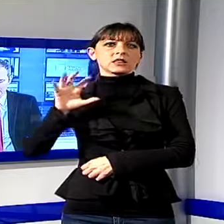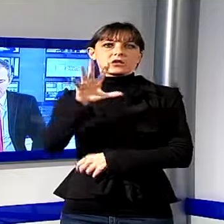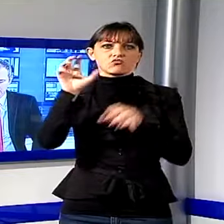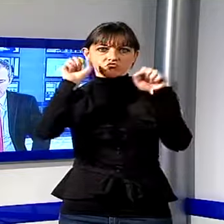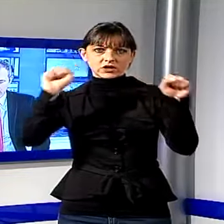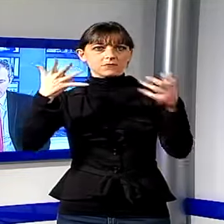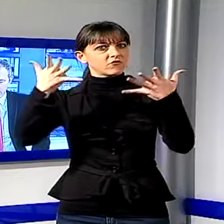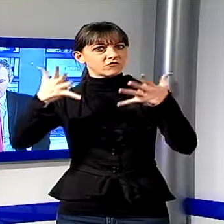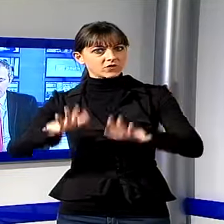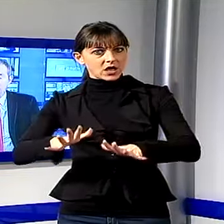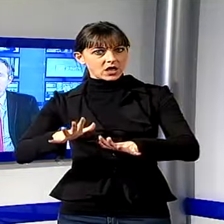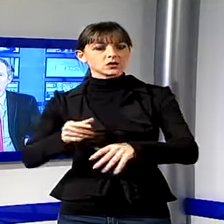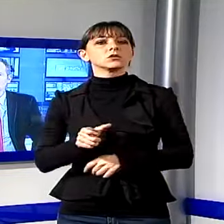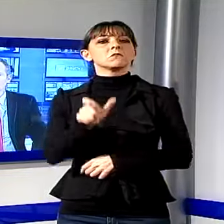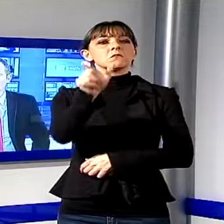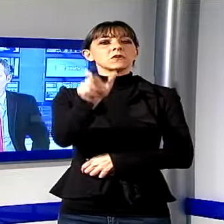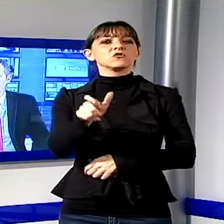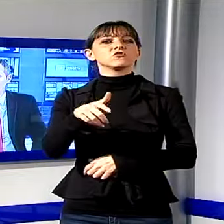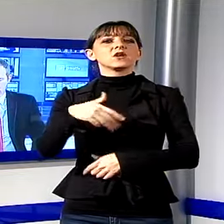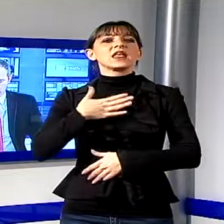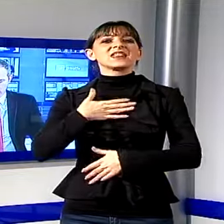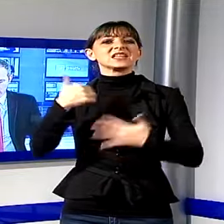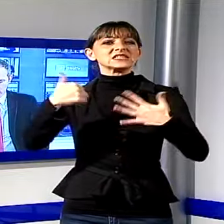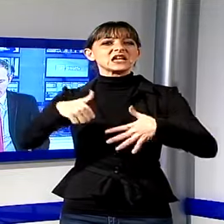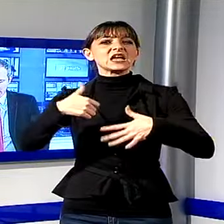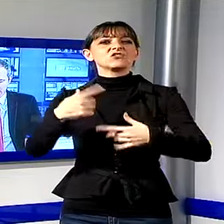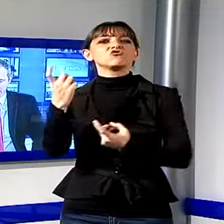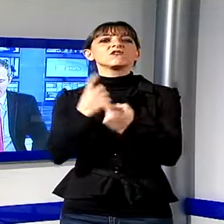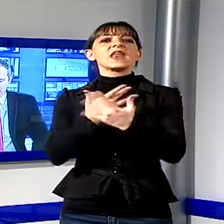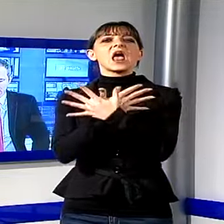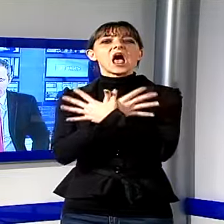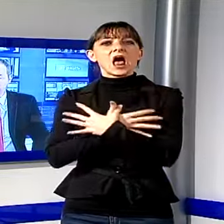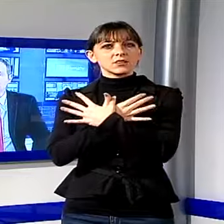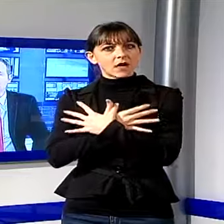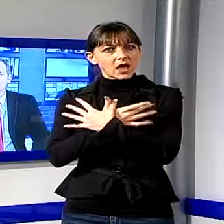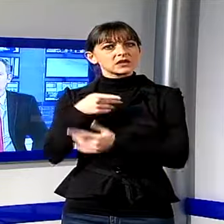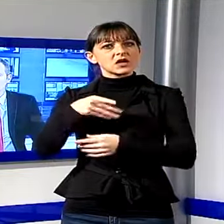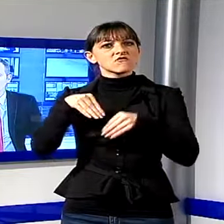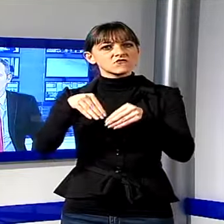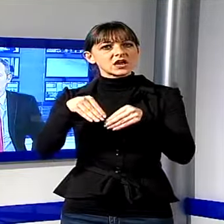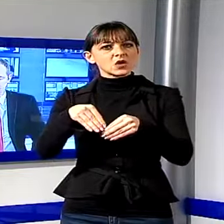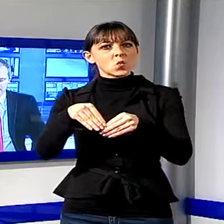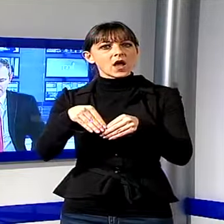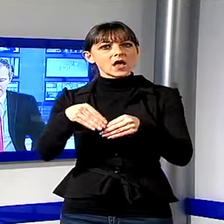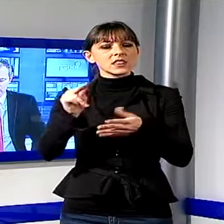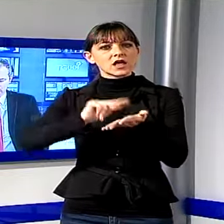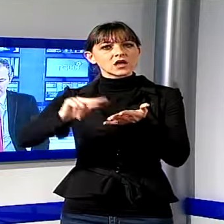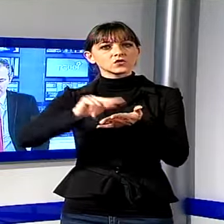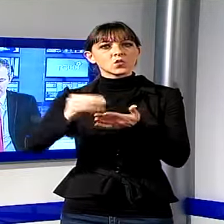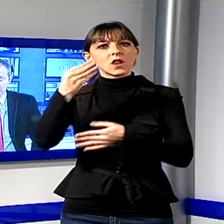Vittima un ragazzo di 16 anni di origine albanese che frequenta l'istituto alberghiero di Barga e che